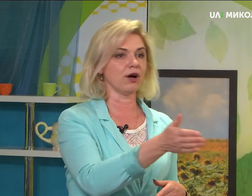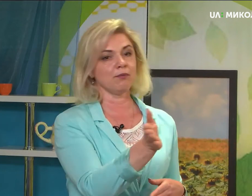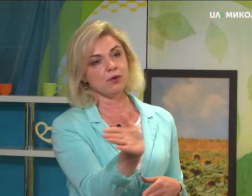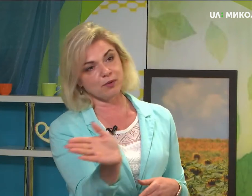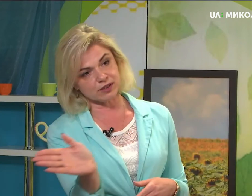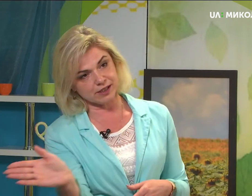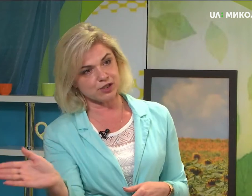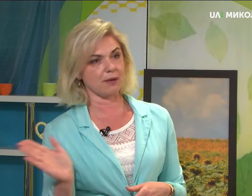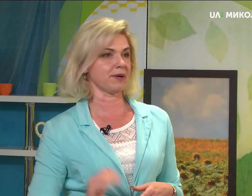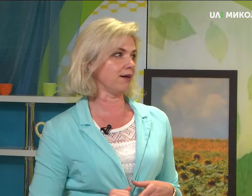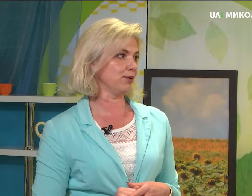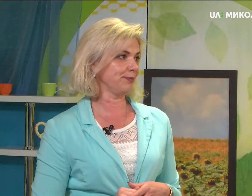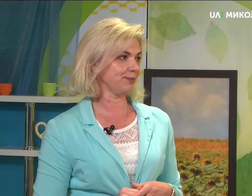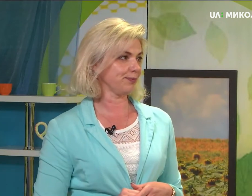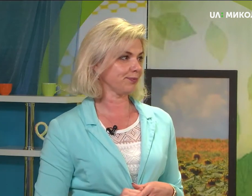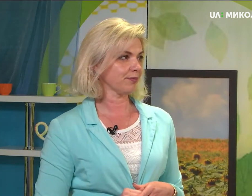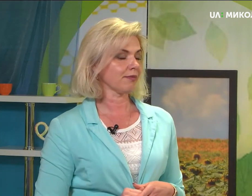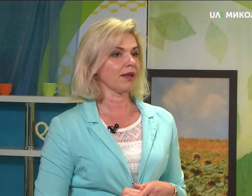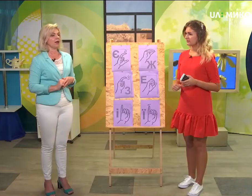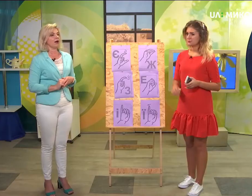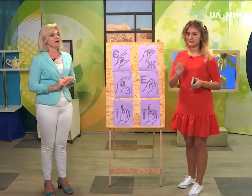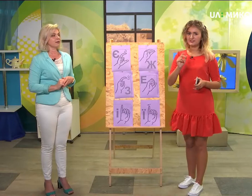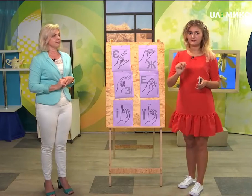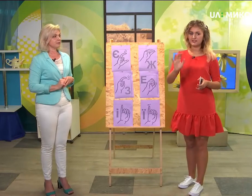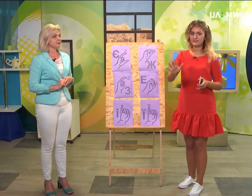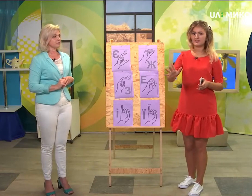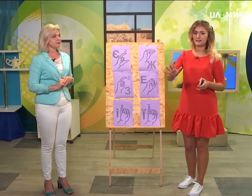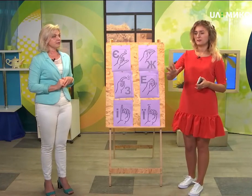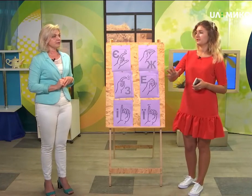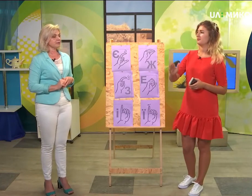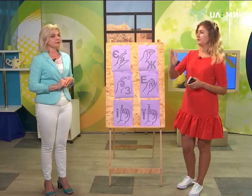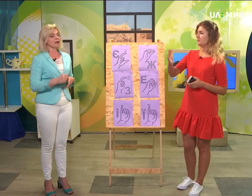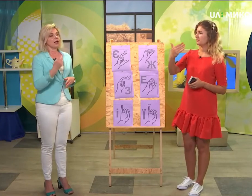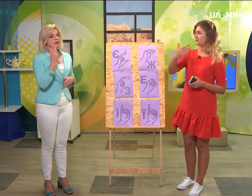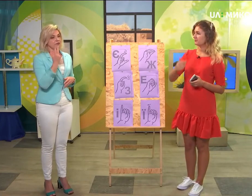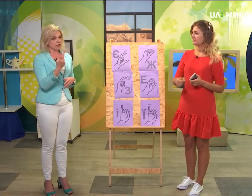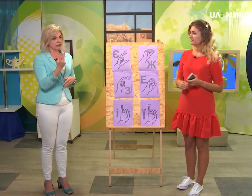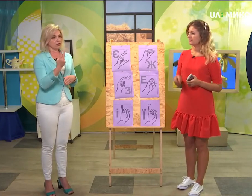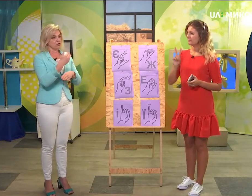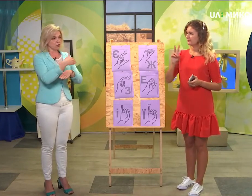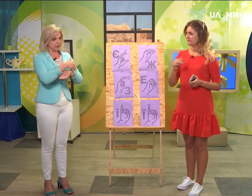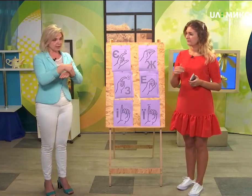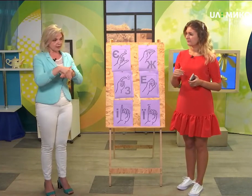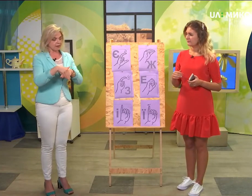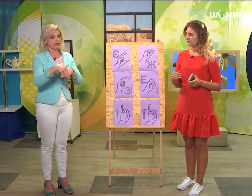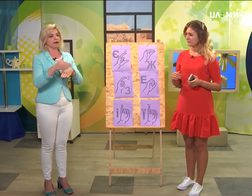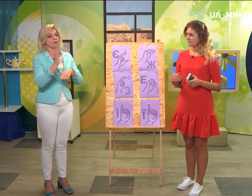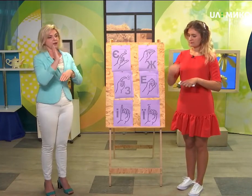або повертаєш направо. А якщо декілька кварталів, як показати? Що от, ти там три квартали, наприклад, прямо і потім... Дві вулиці